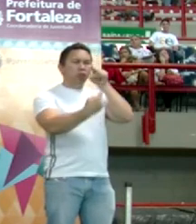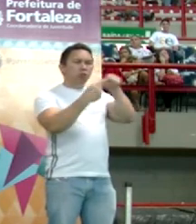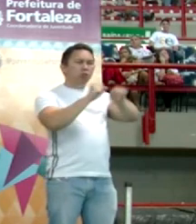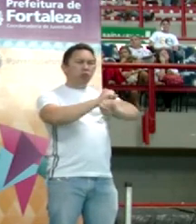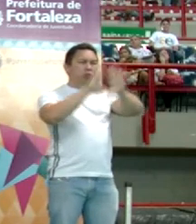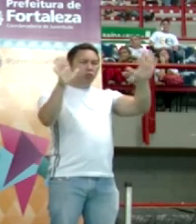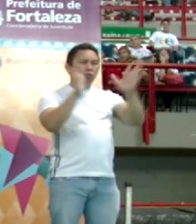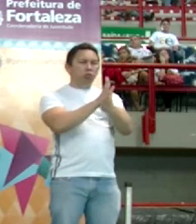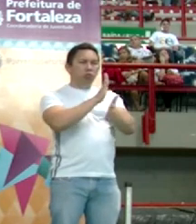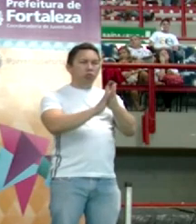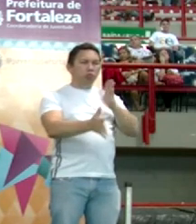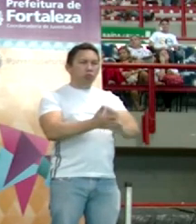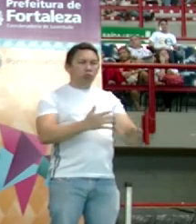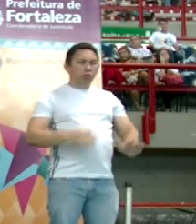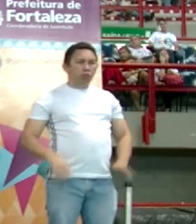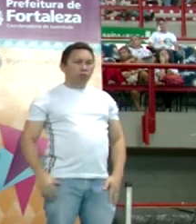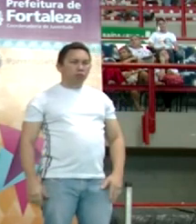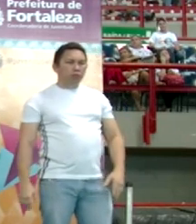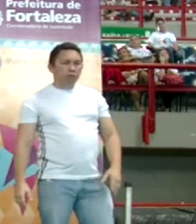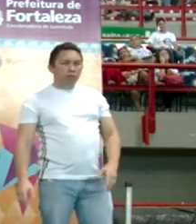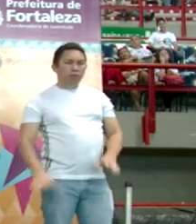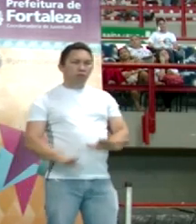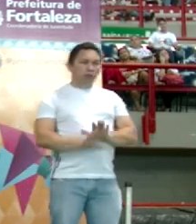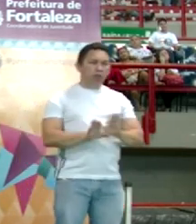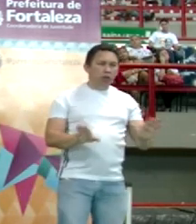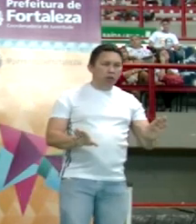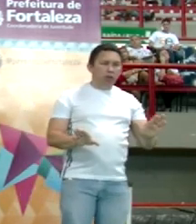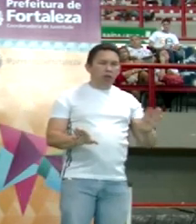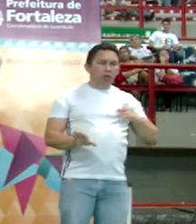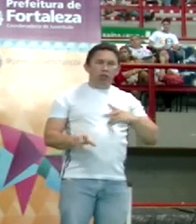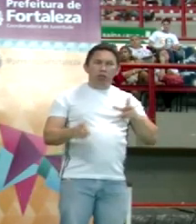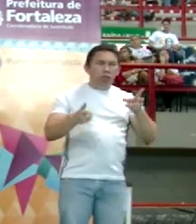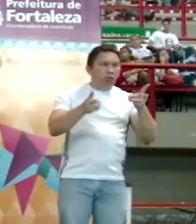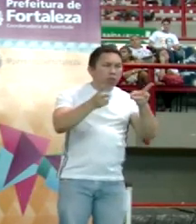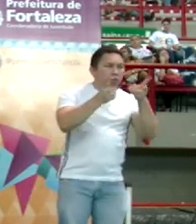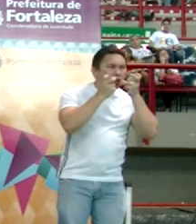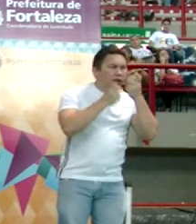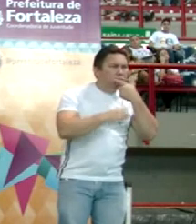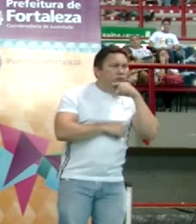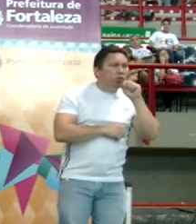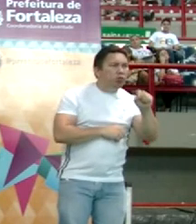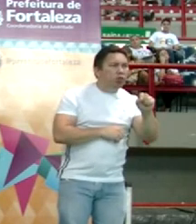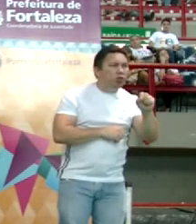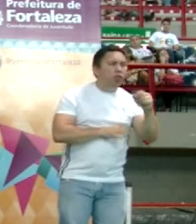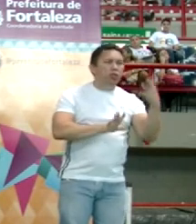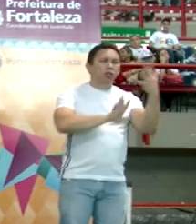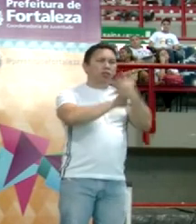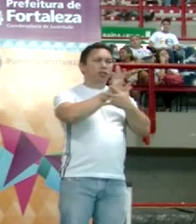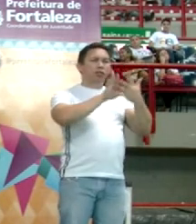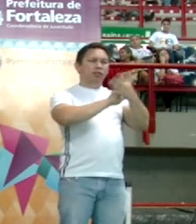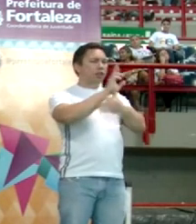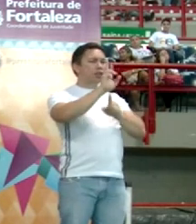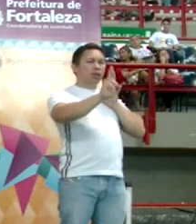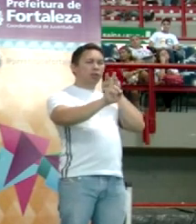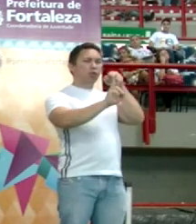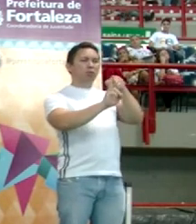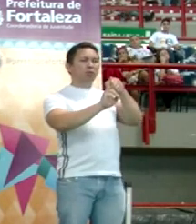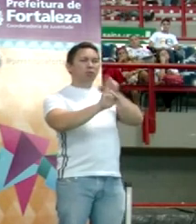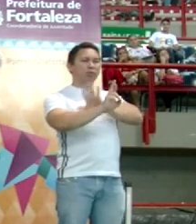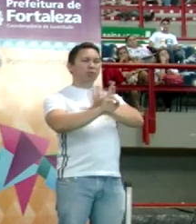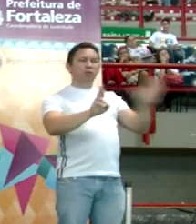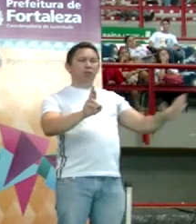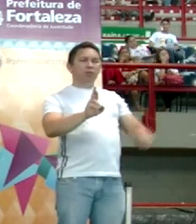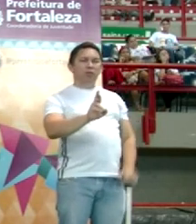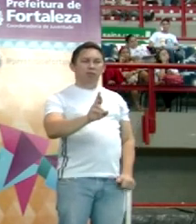possível. Quando você nota isso, você tem o que aí? Texto de função